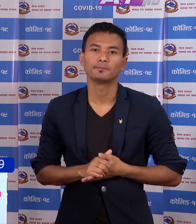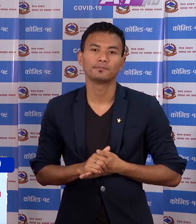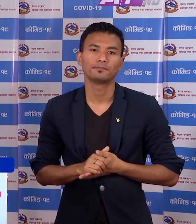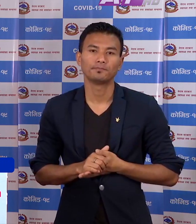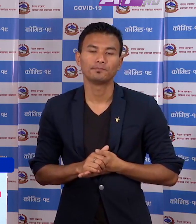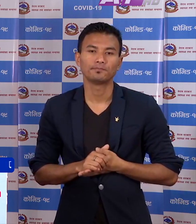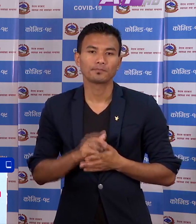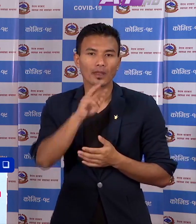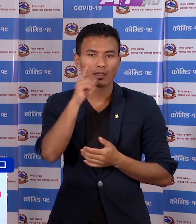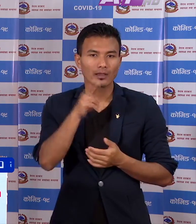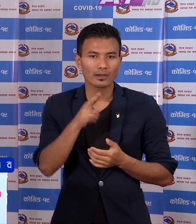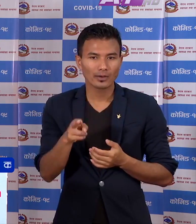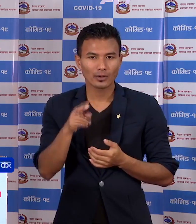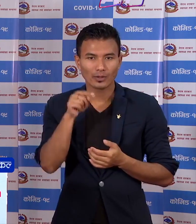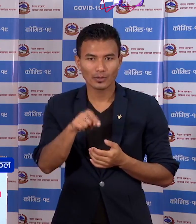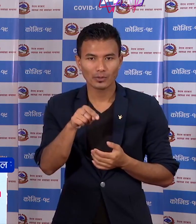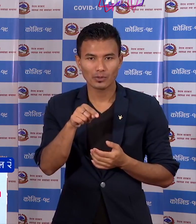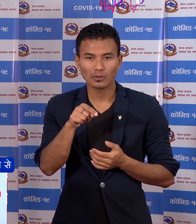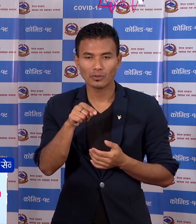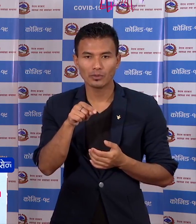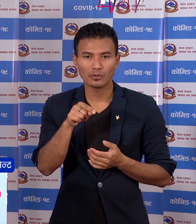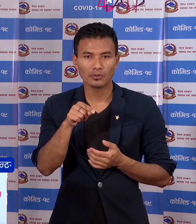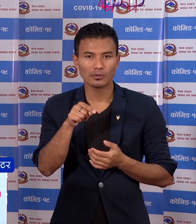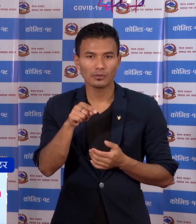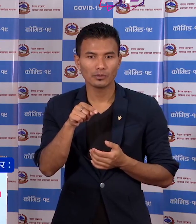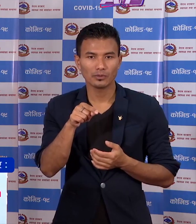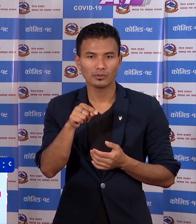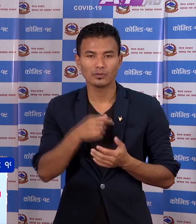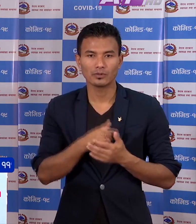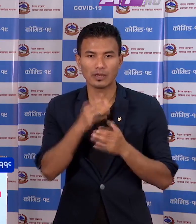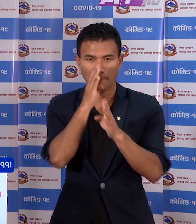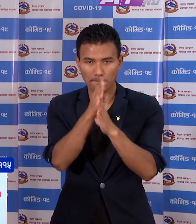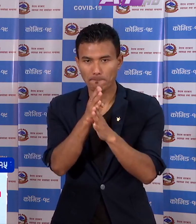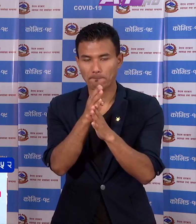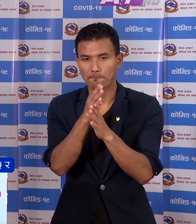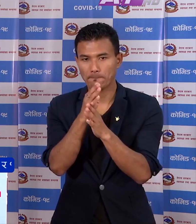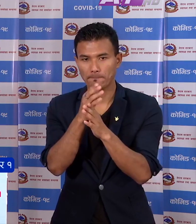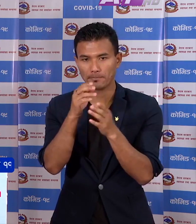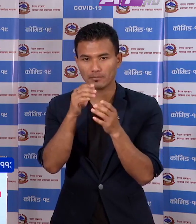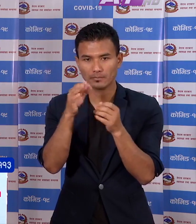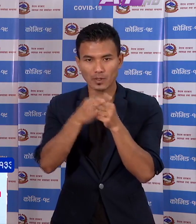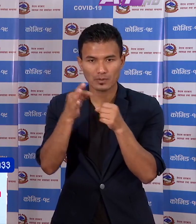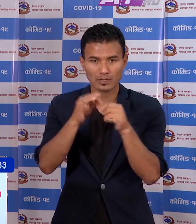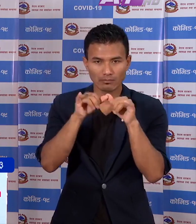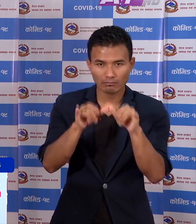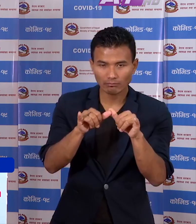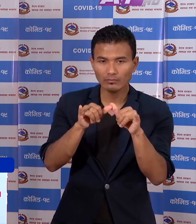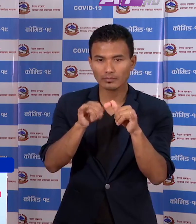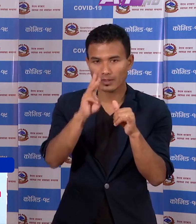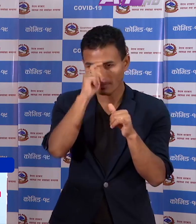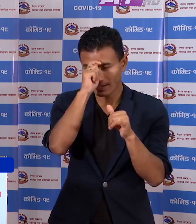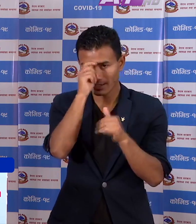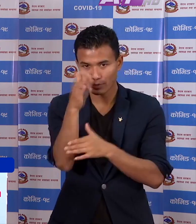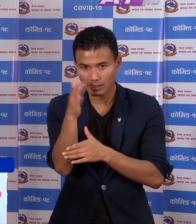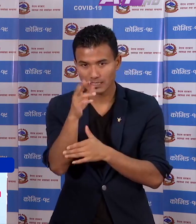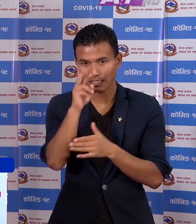र यो लाइव बेवस्था गर्नमा मन्ने